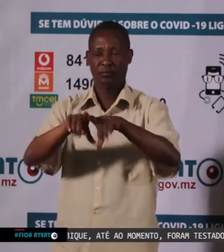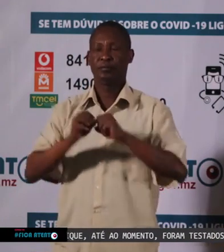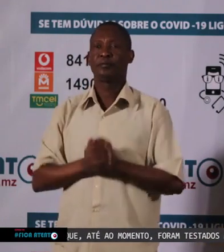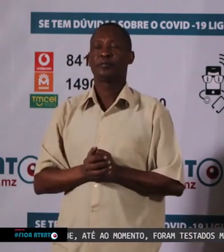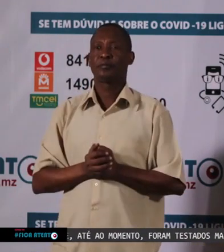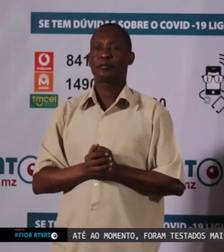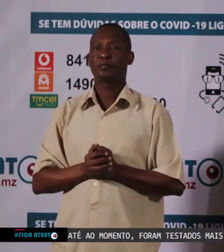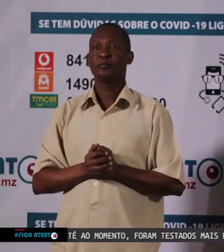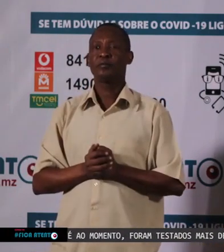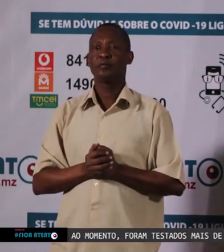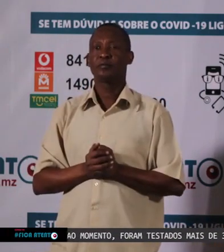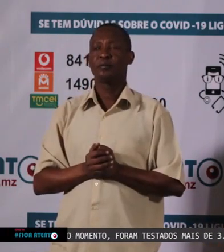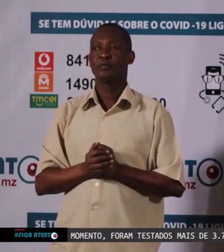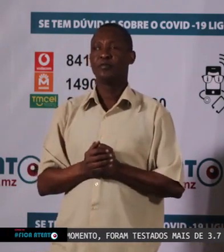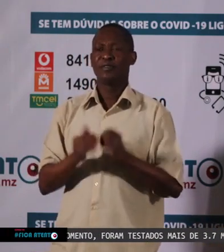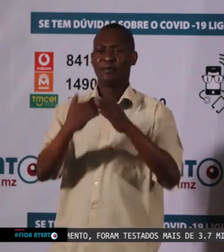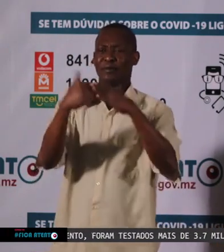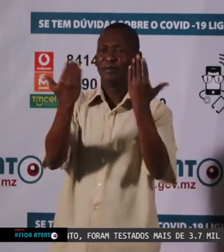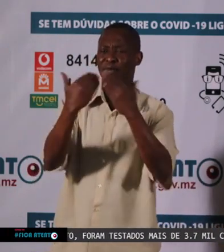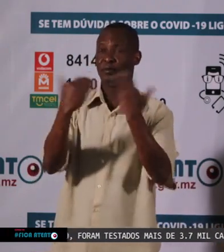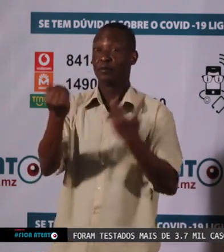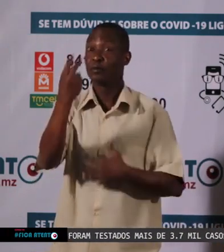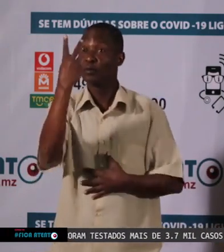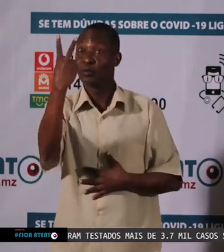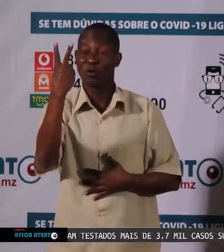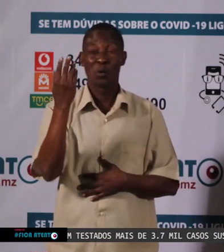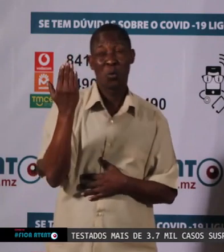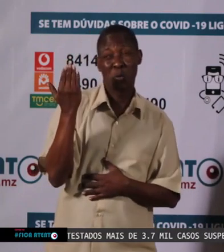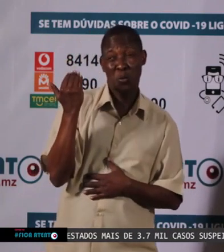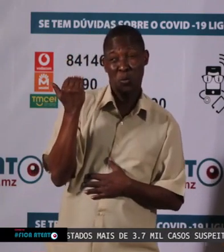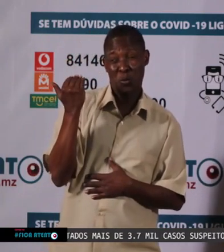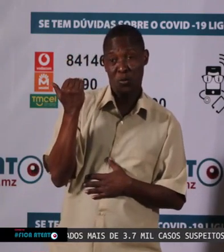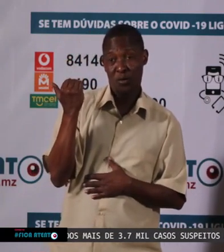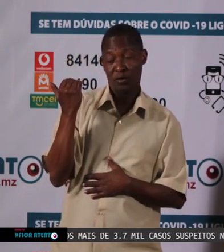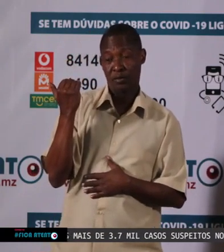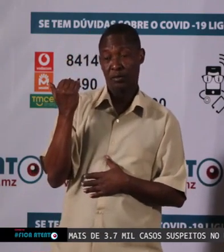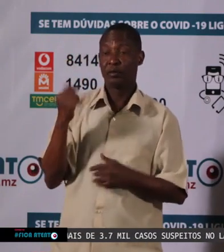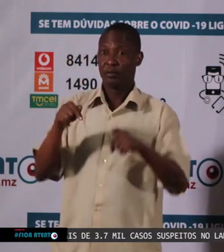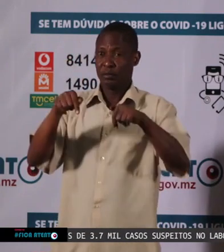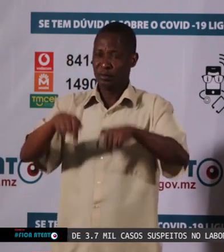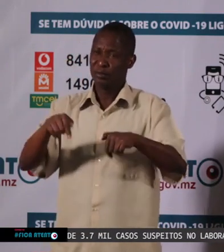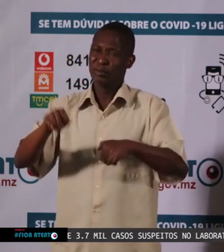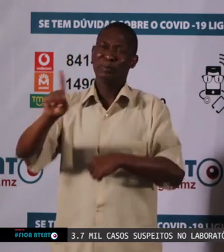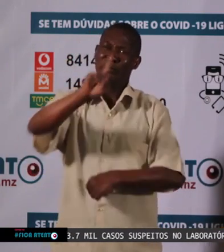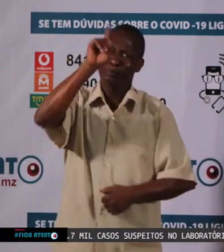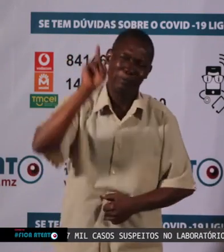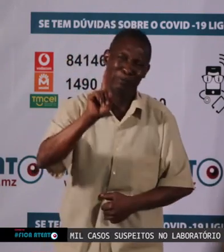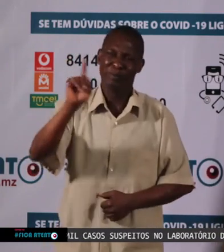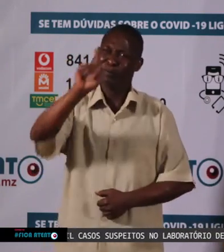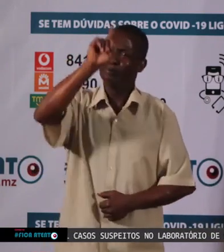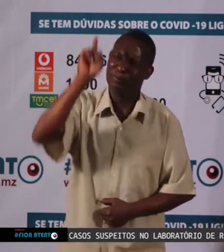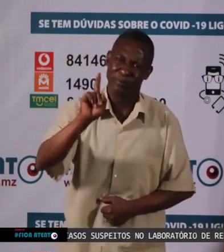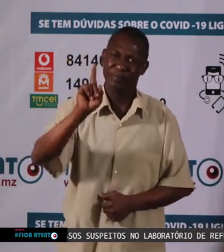durante os últimos 2 dias, acho que foi colocada com alguma insistência uma